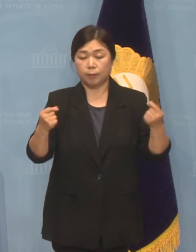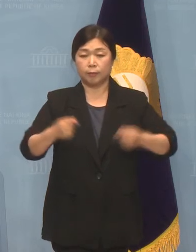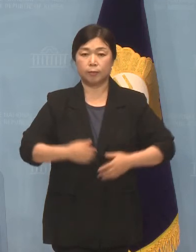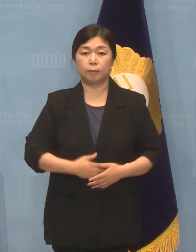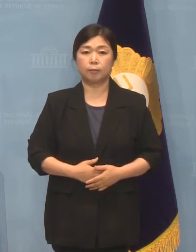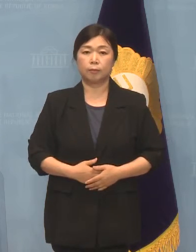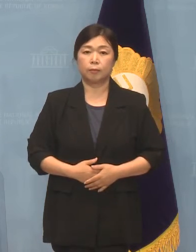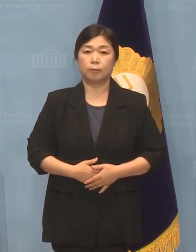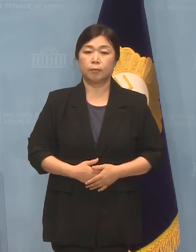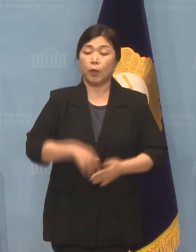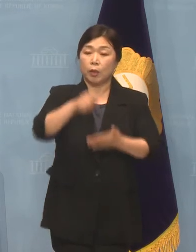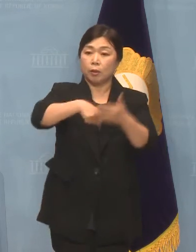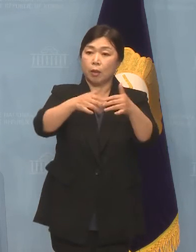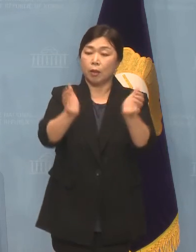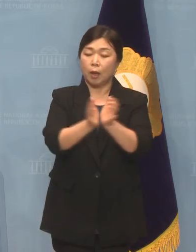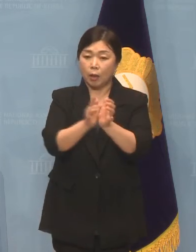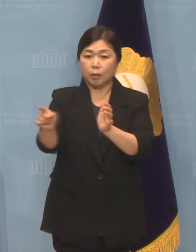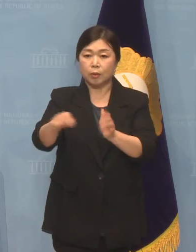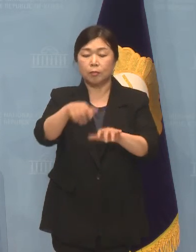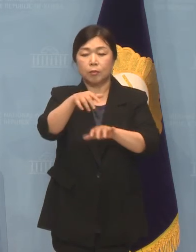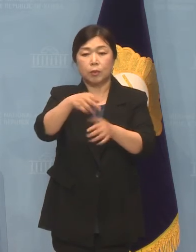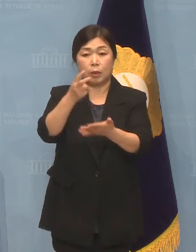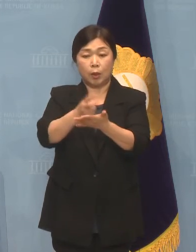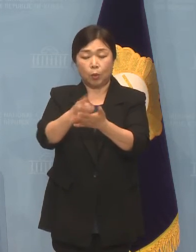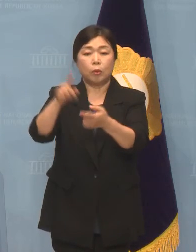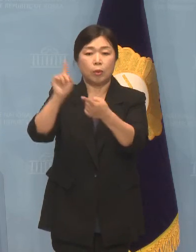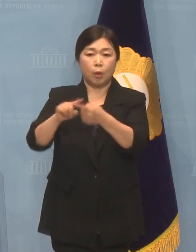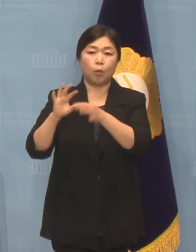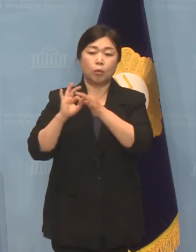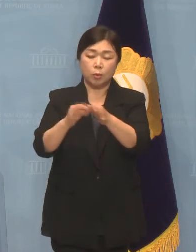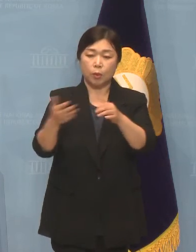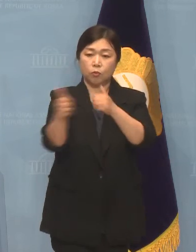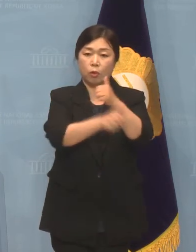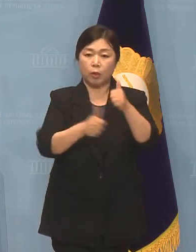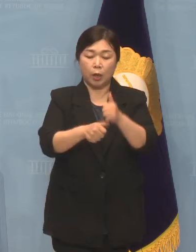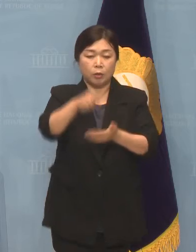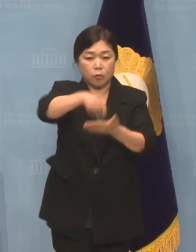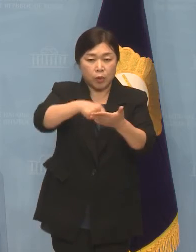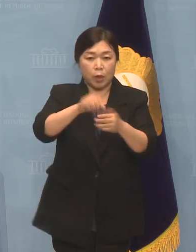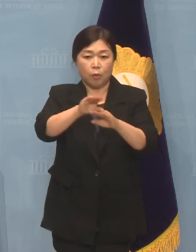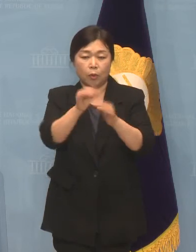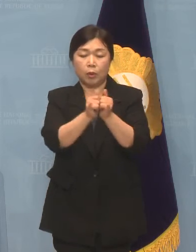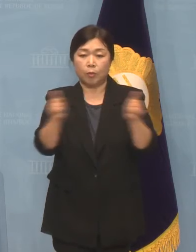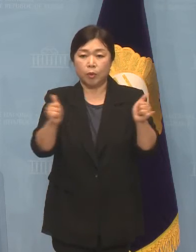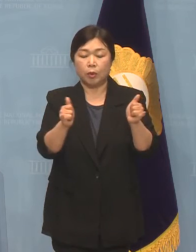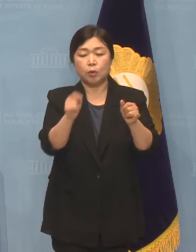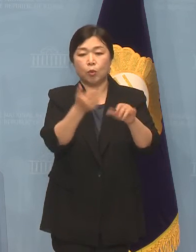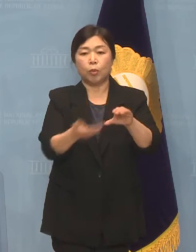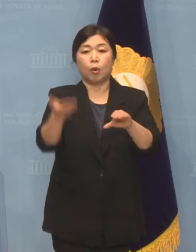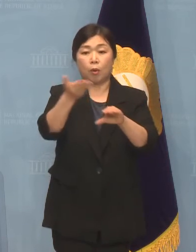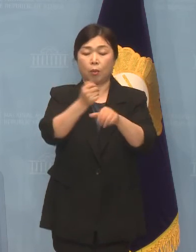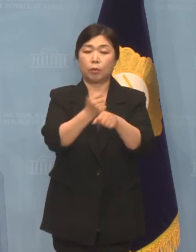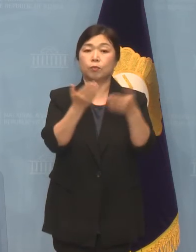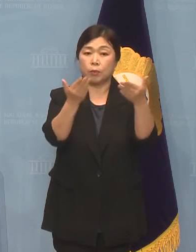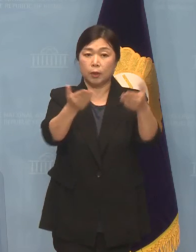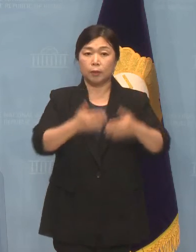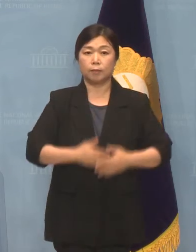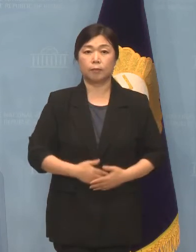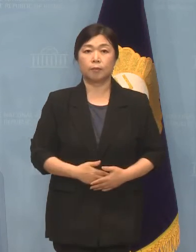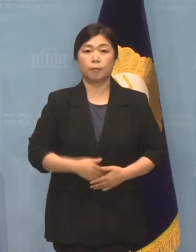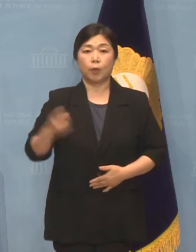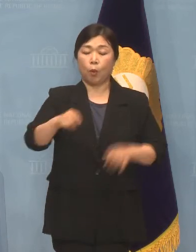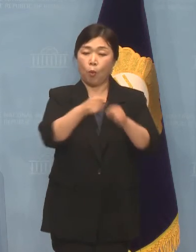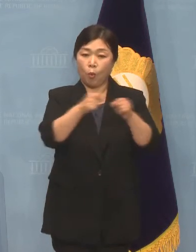유지되며 기자단 풀 제도도 유지되는 가운데 위원회 취재인원 TO가 상향될 것으로 보입니다.